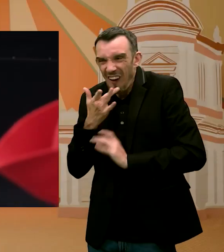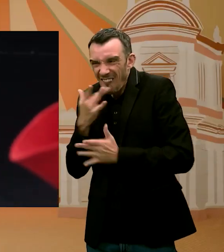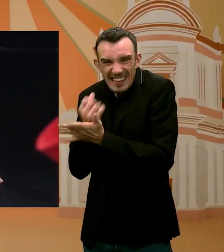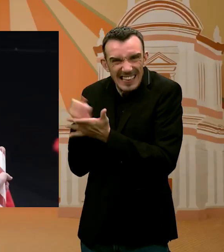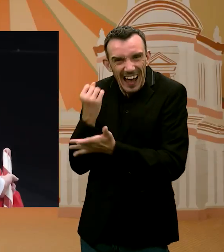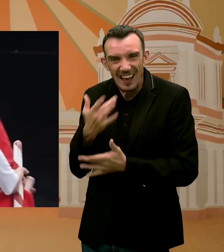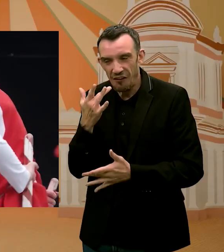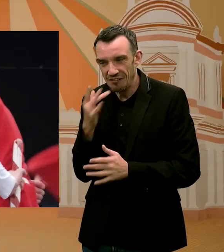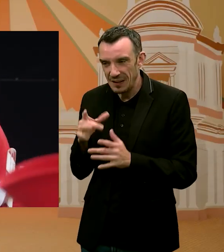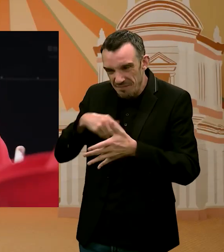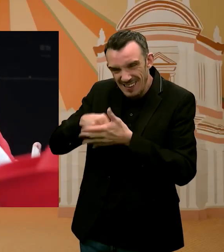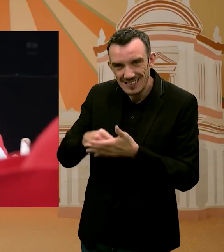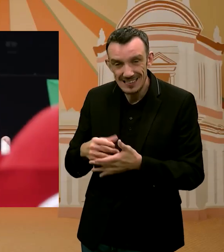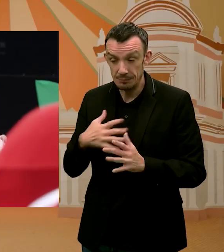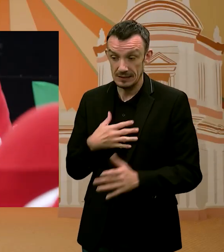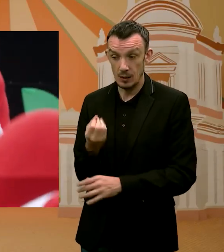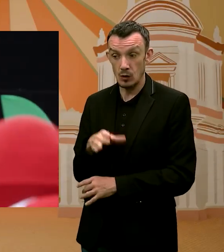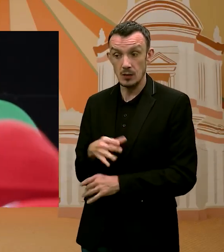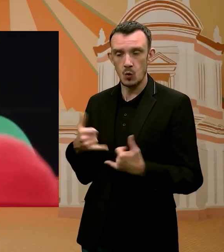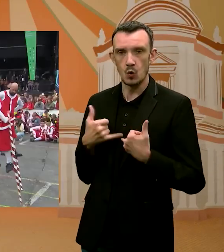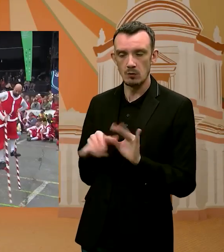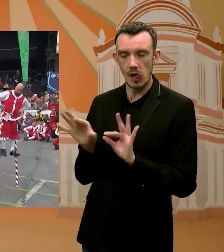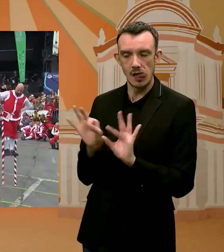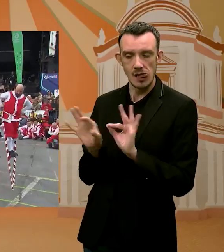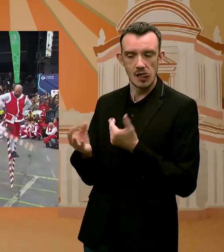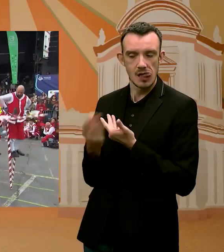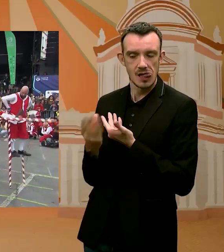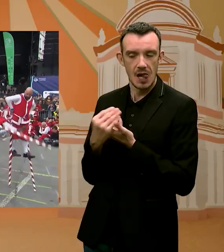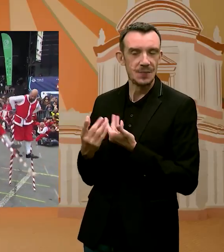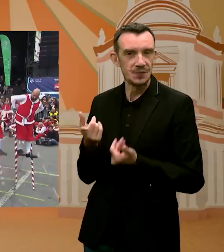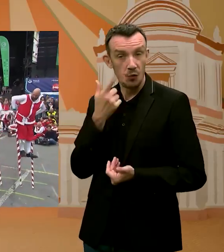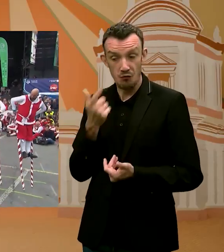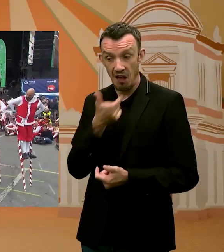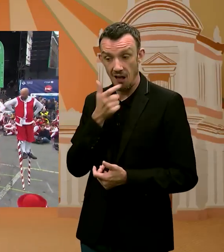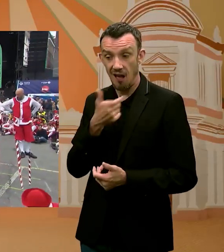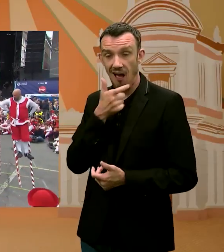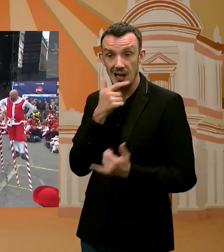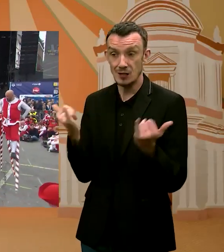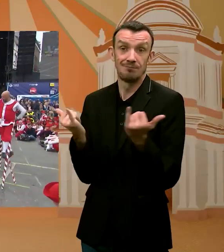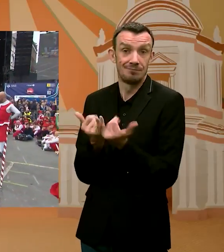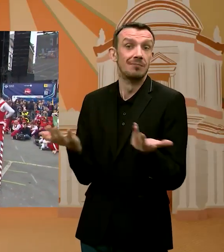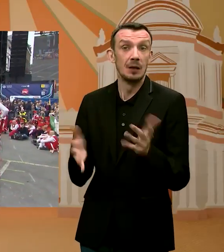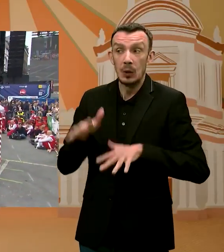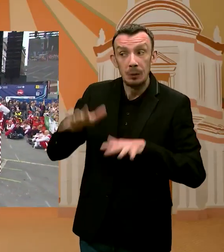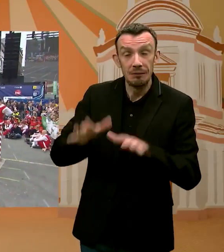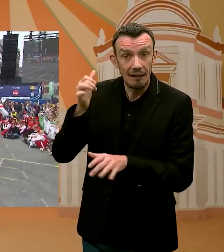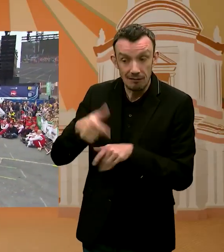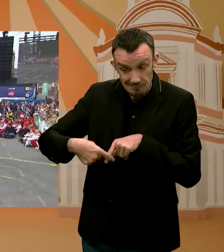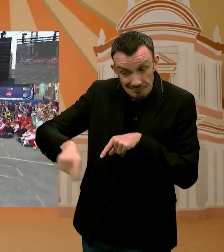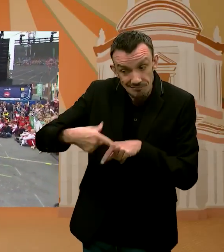des futurs recrues. Bien entendu. Évidemment. Et ils ont quasiment l'âge déjà pour commencer. Donc peut-être que certains d'entre eux vont demander à leurs parents de... Et comme disait Alice, la